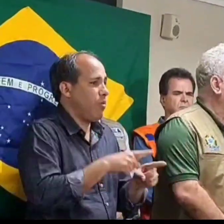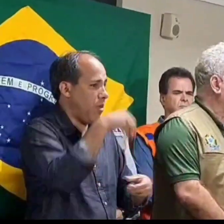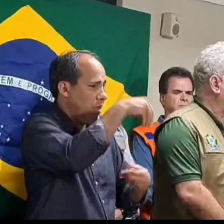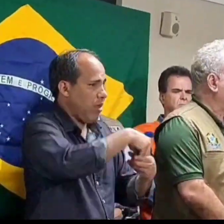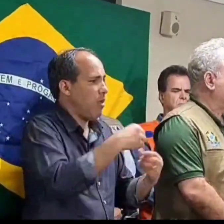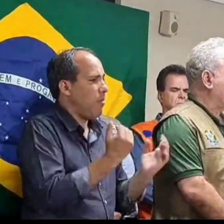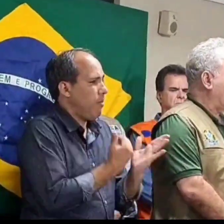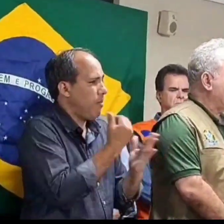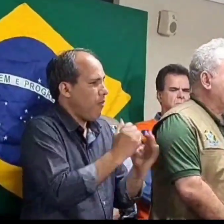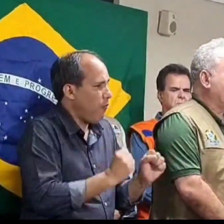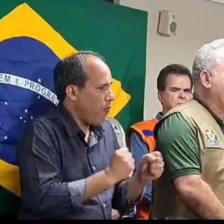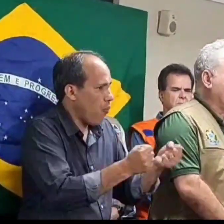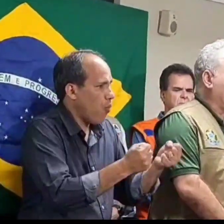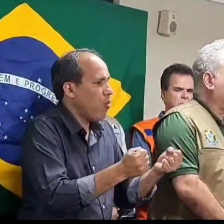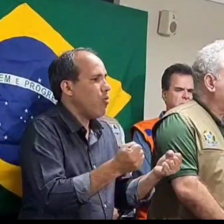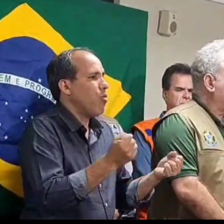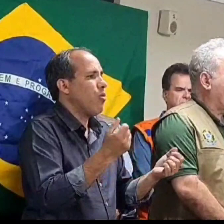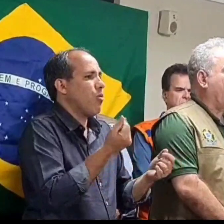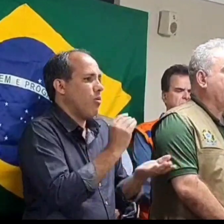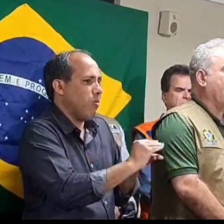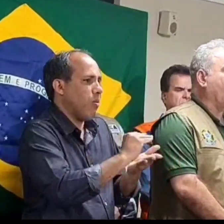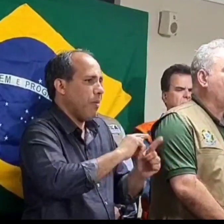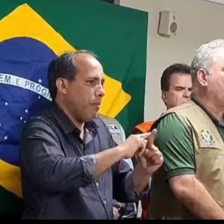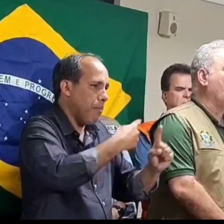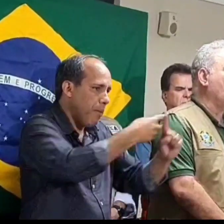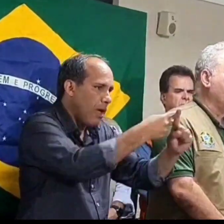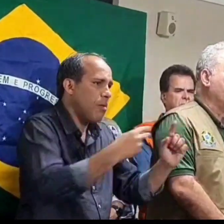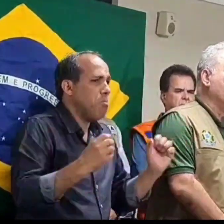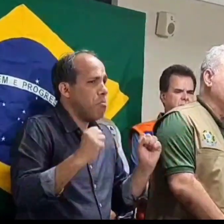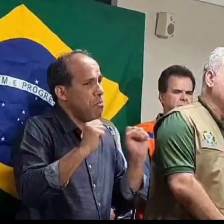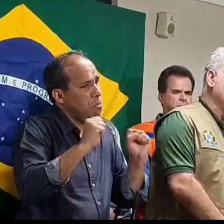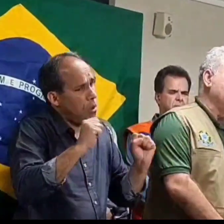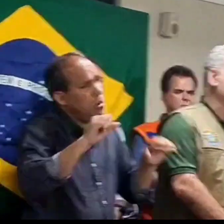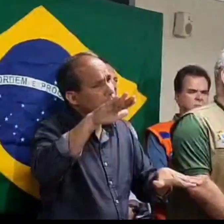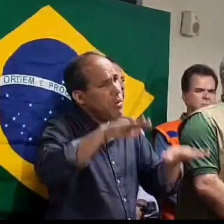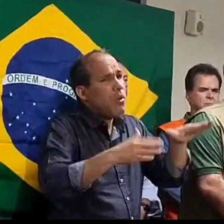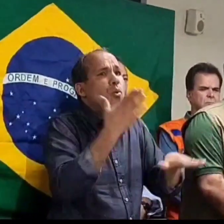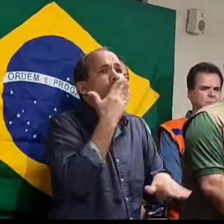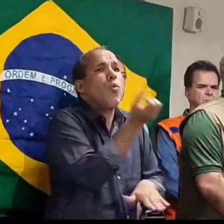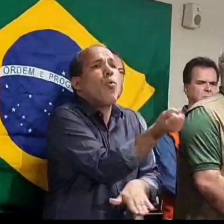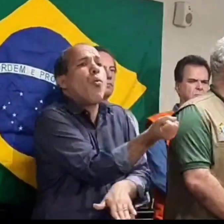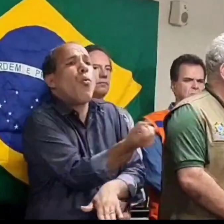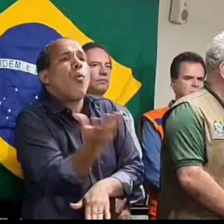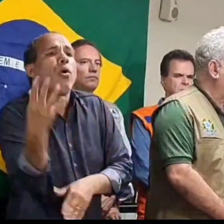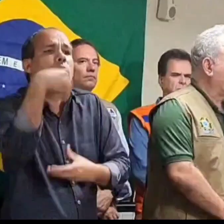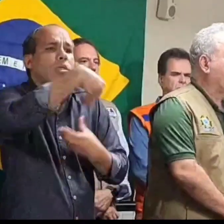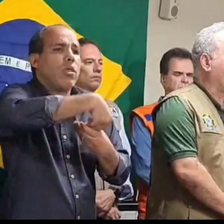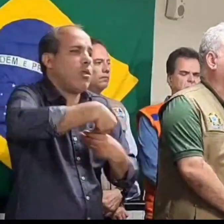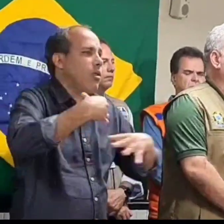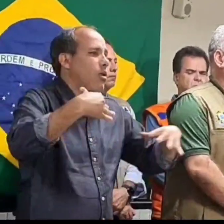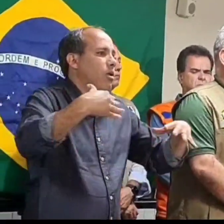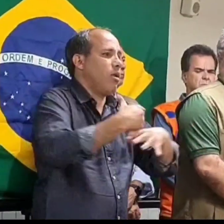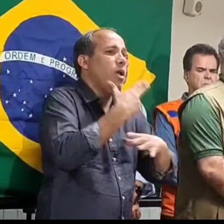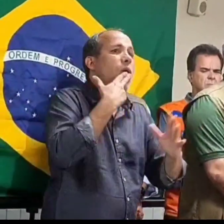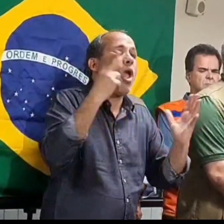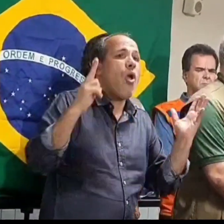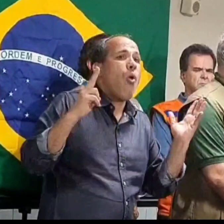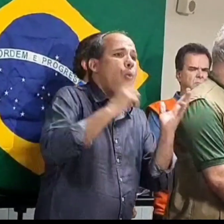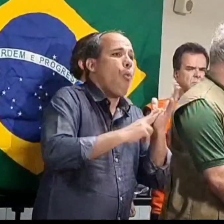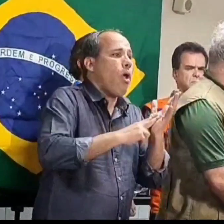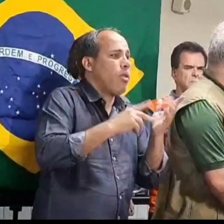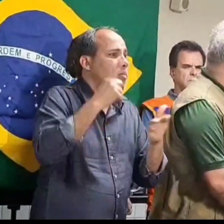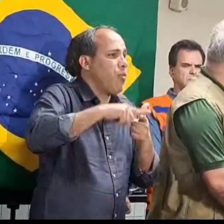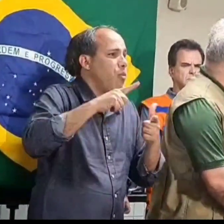com recursos adicionais que podem chegar, de acordo com o número de municípios onde a calamidade pública for reconhecida,